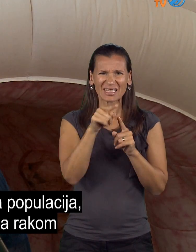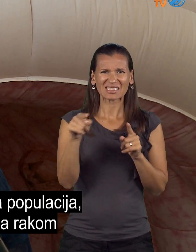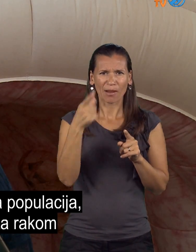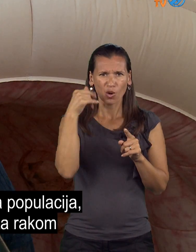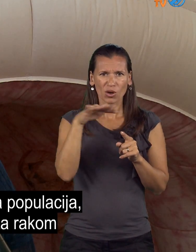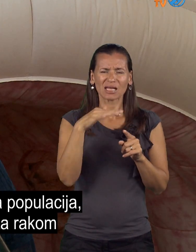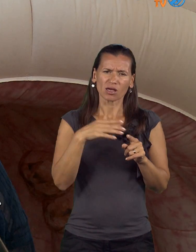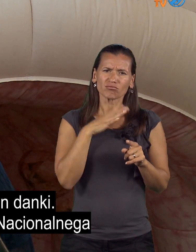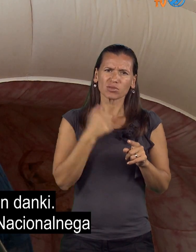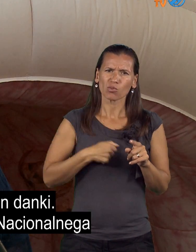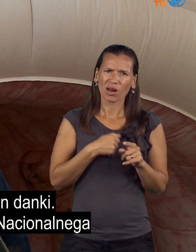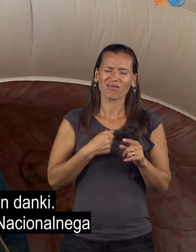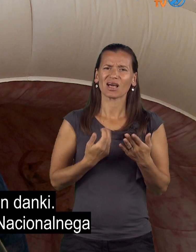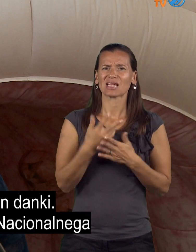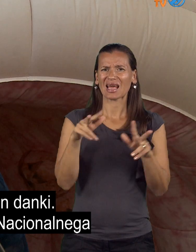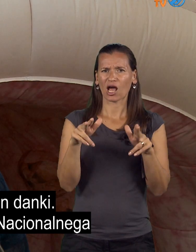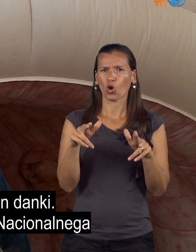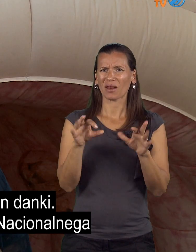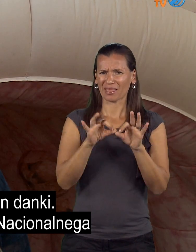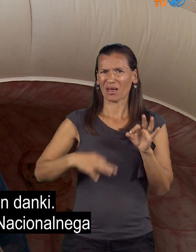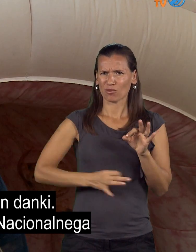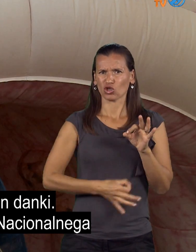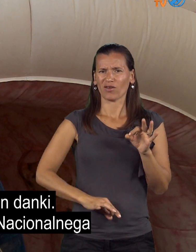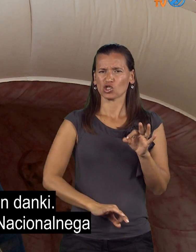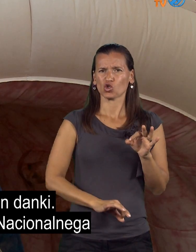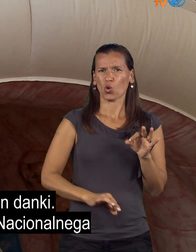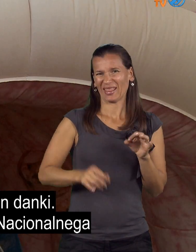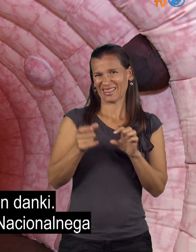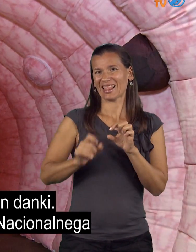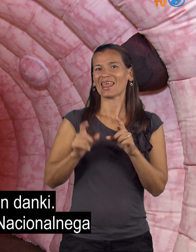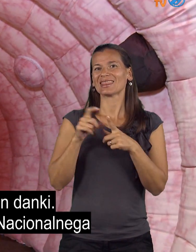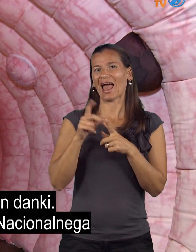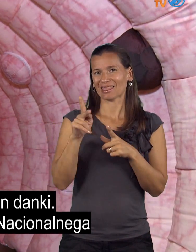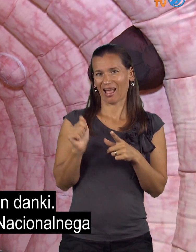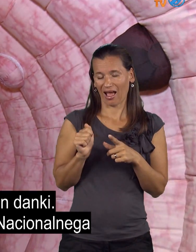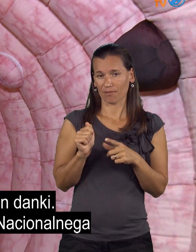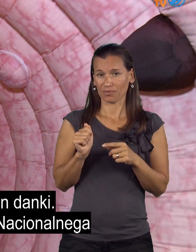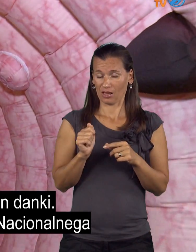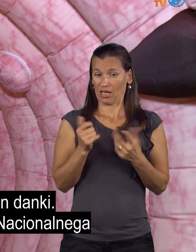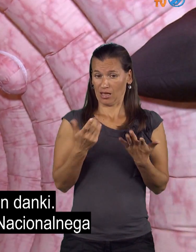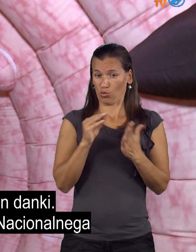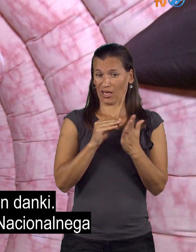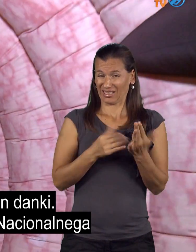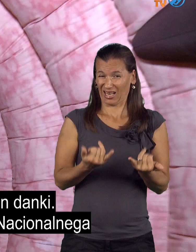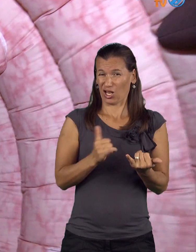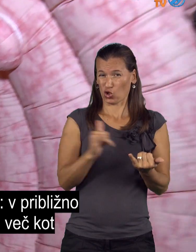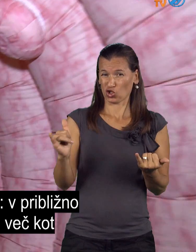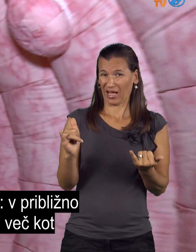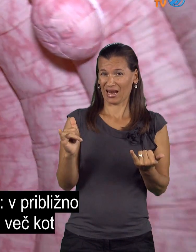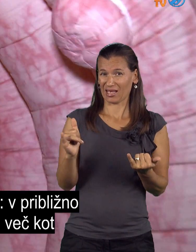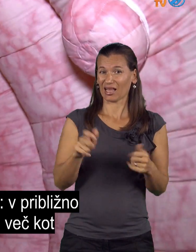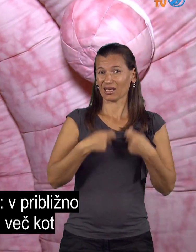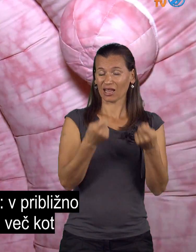precej zboleva za rakom na debelem črevesju in danki. In če samo povem podatek letošnjega leta, ki ga je